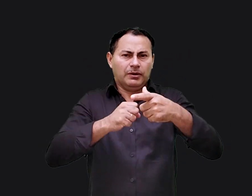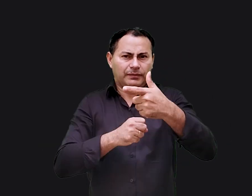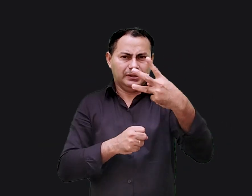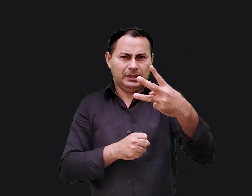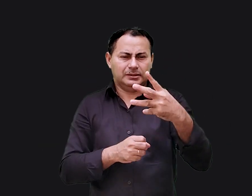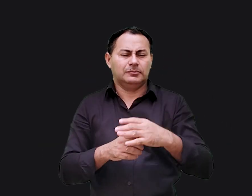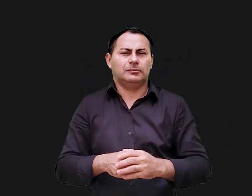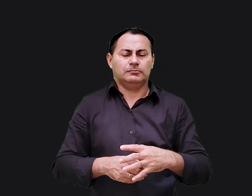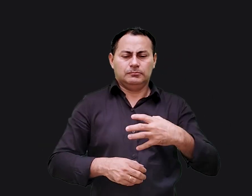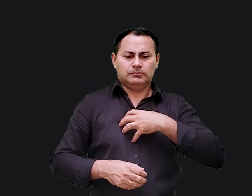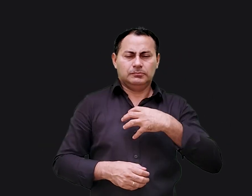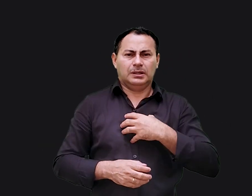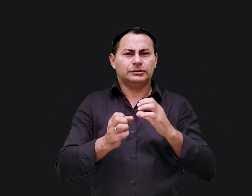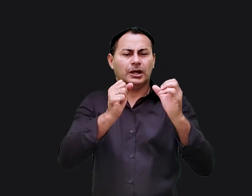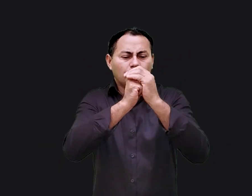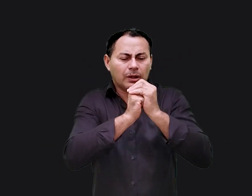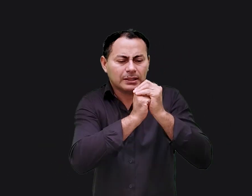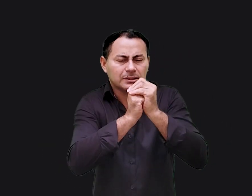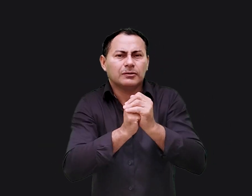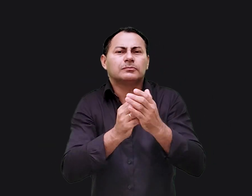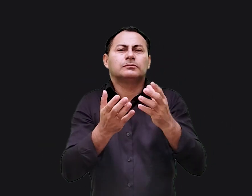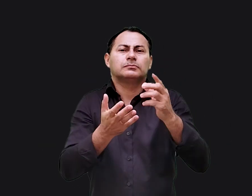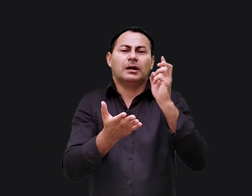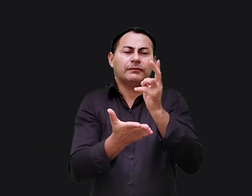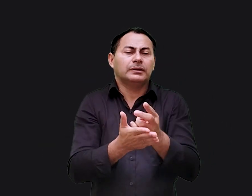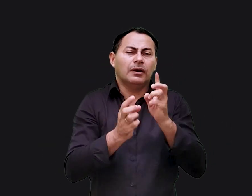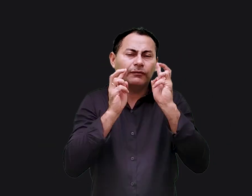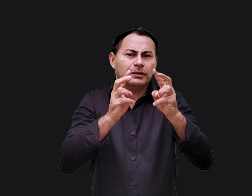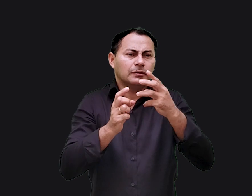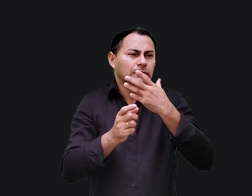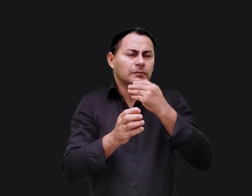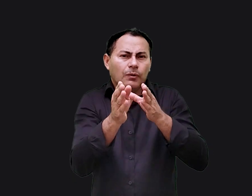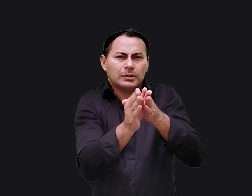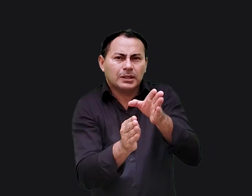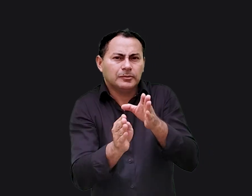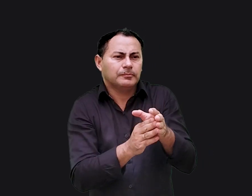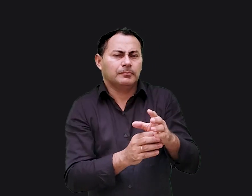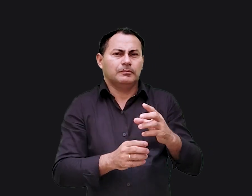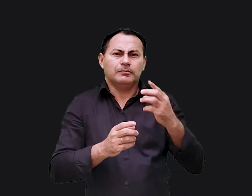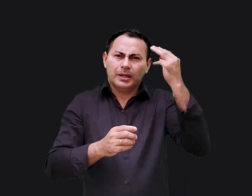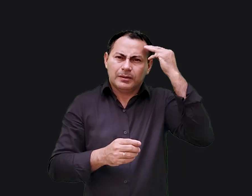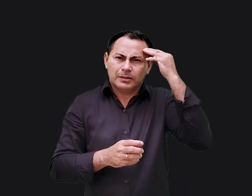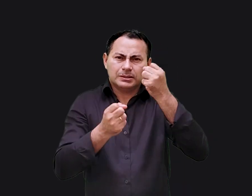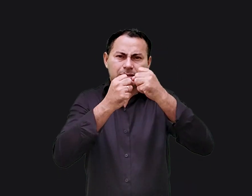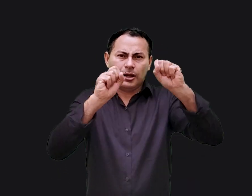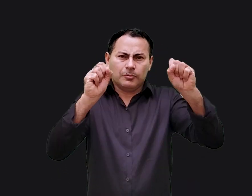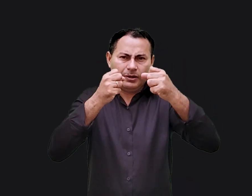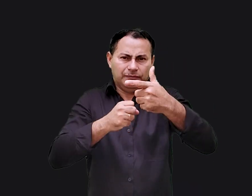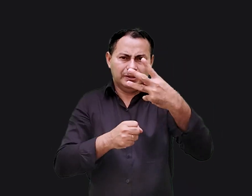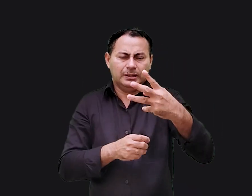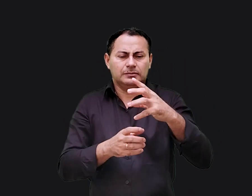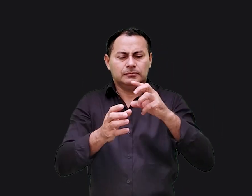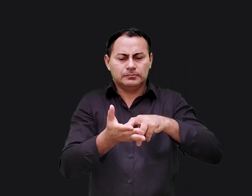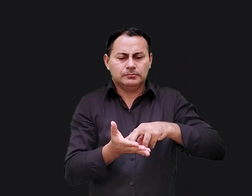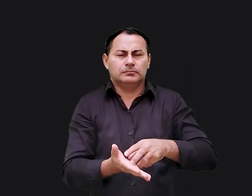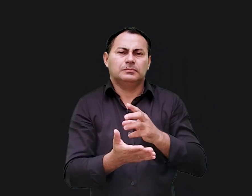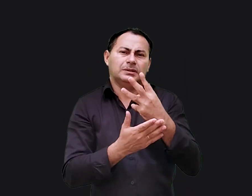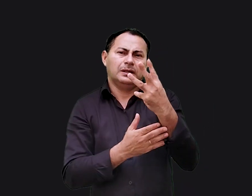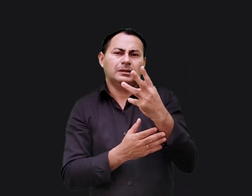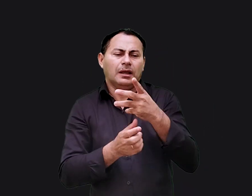Salmo 23 um modo de adoração? Uma vez ouvi o seguinte conselho: memorize o Salmo 23 e recite-o pelo menos